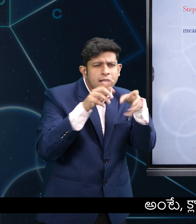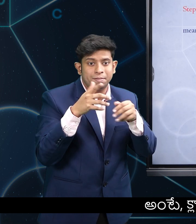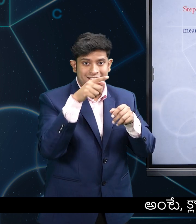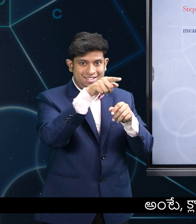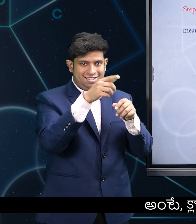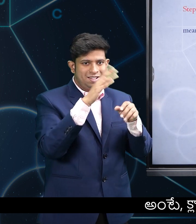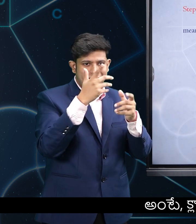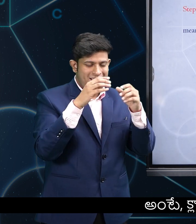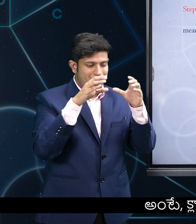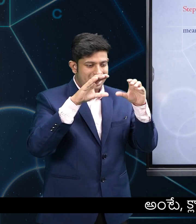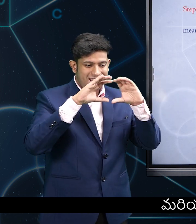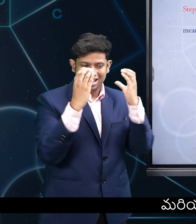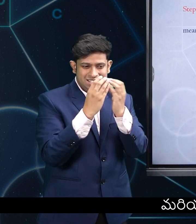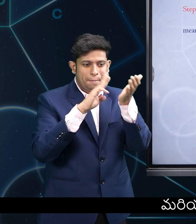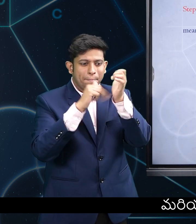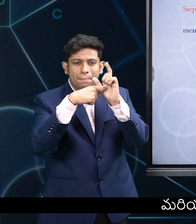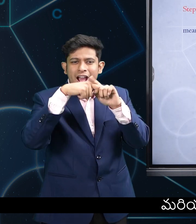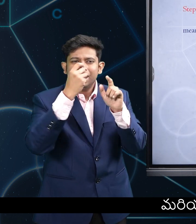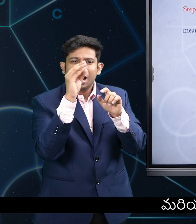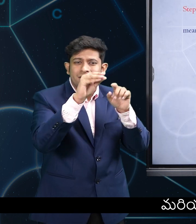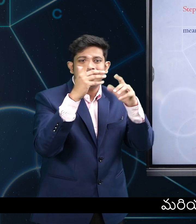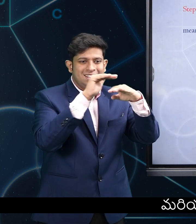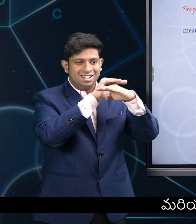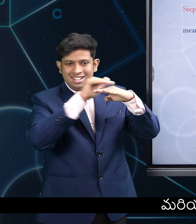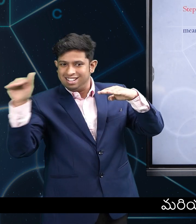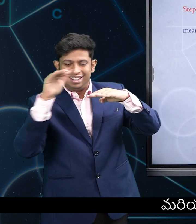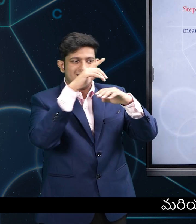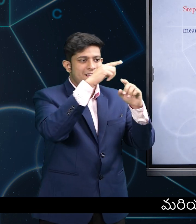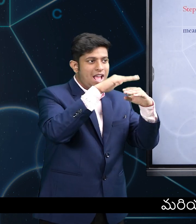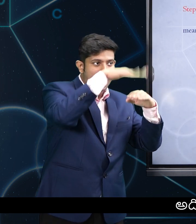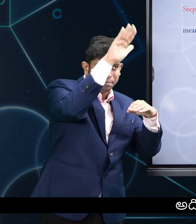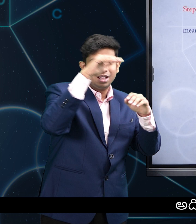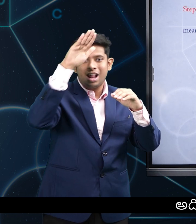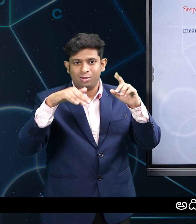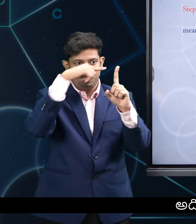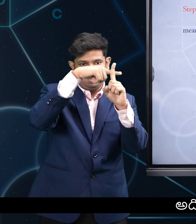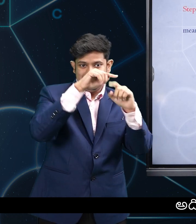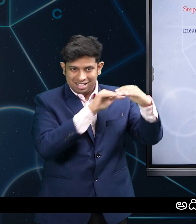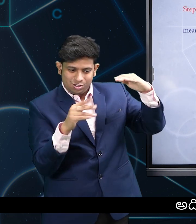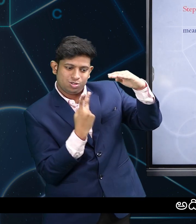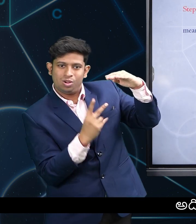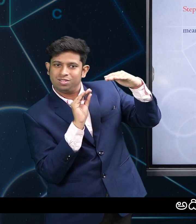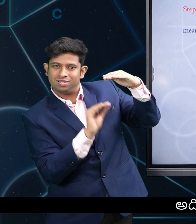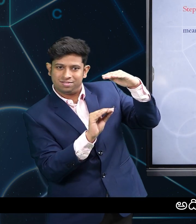మార్కుల నుండి ఎంచుకోండి మరియు దానిని aతో సూచించండి. అది మనం ఊహించిన సగటు.